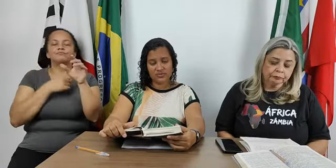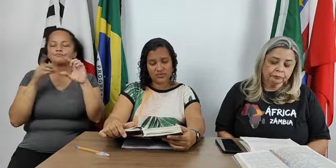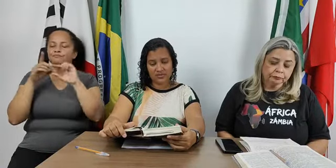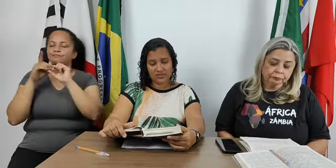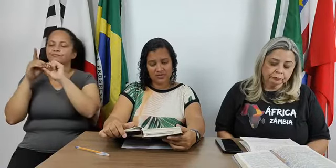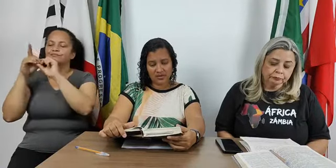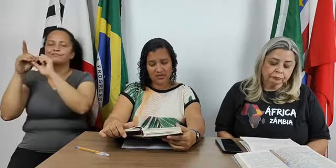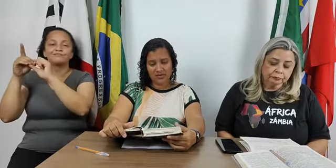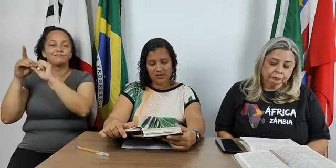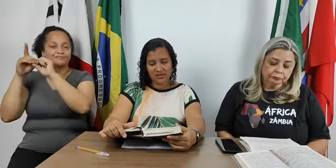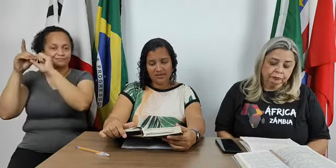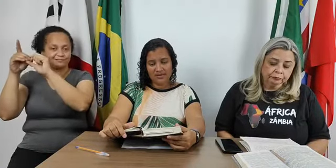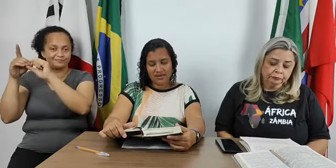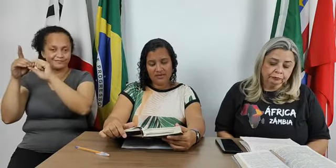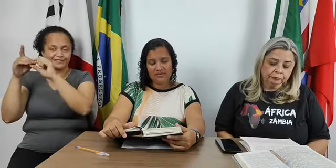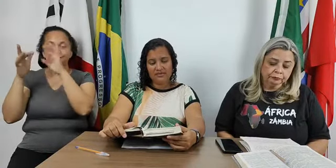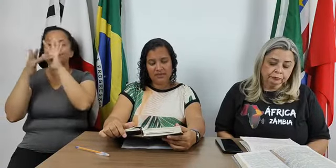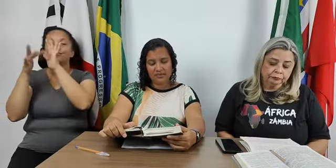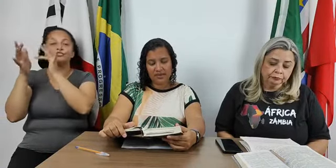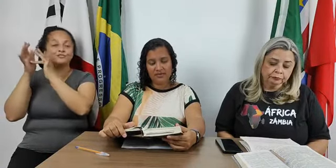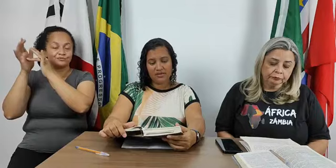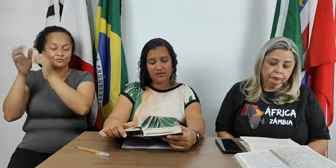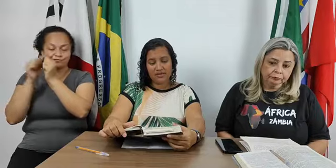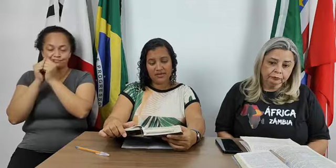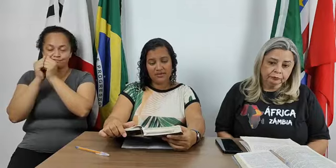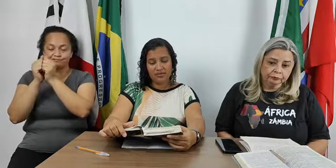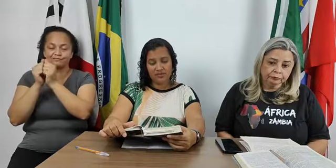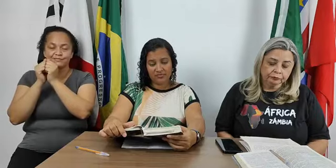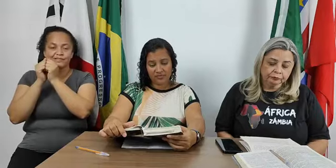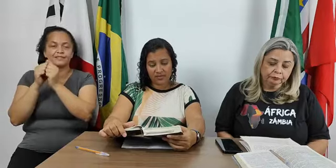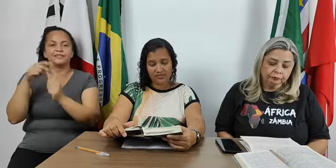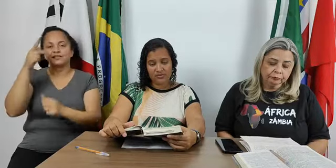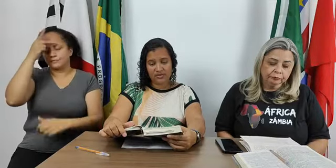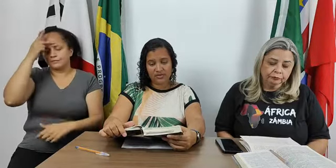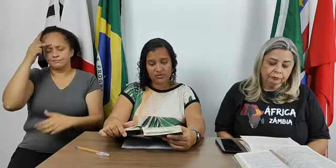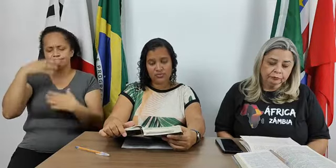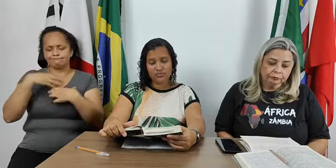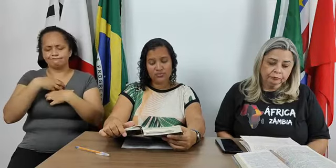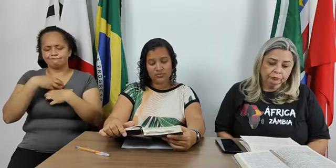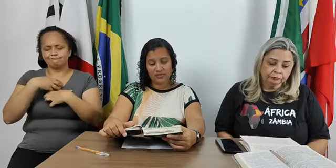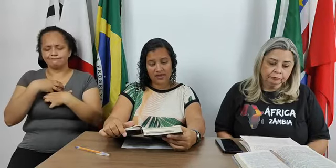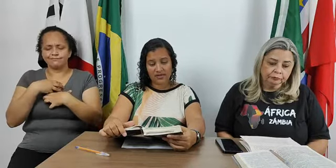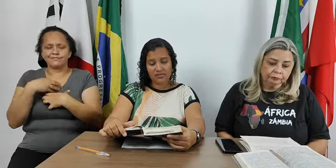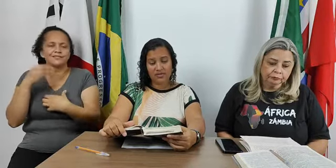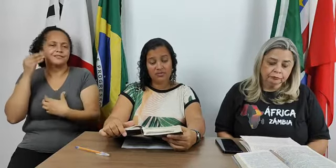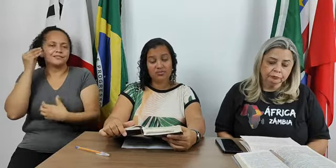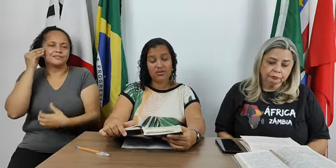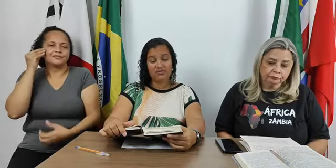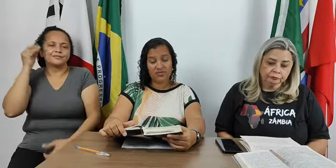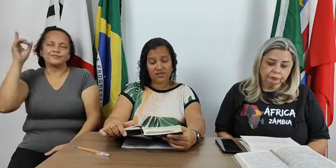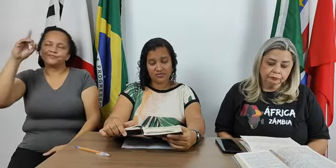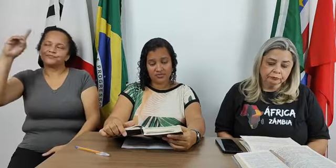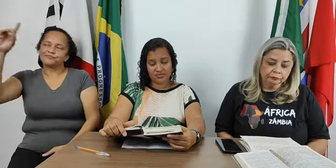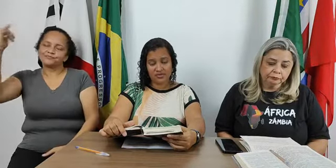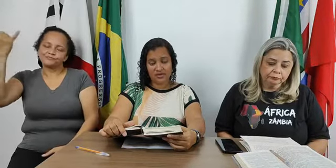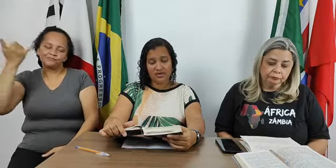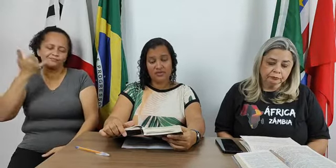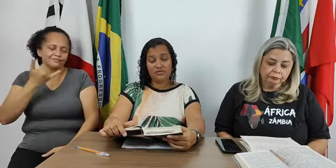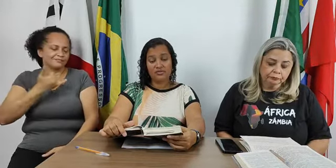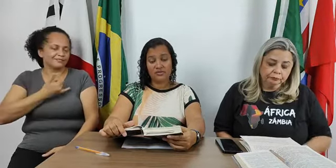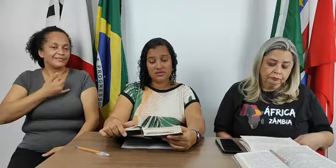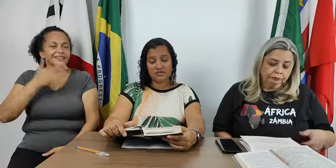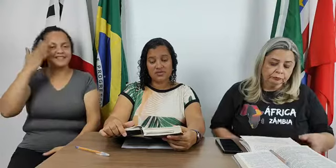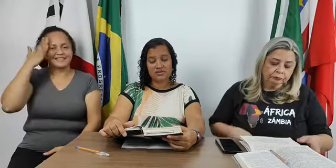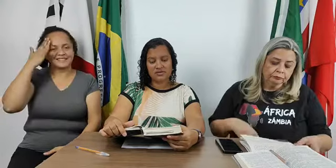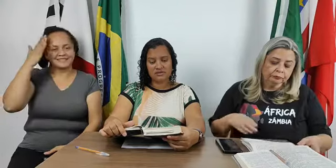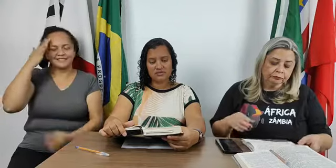neles e tu estás em mim. Que eles experimentem unidade perfeita, para que todo mundo saiba que tu me enviaste e